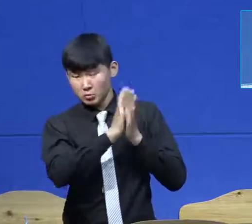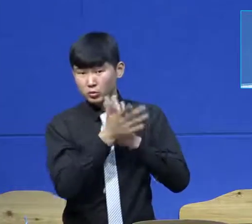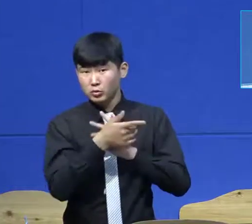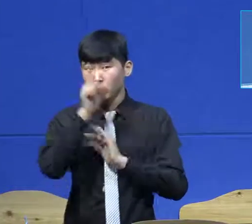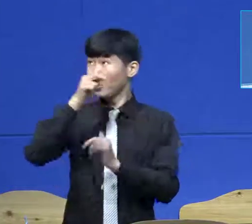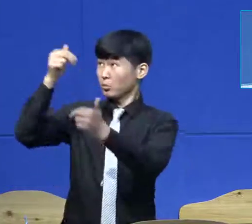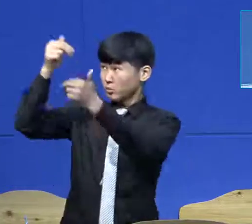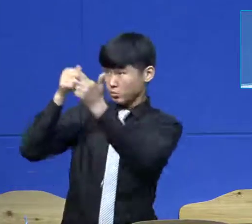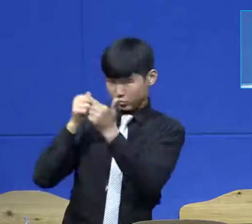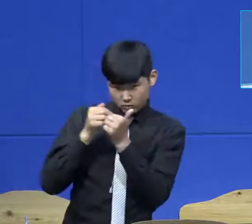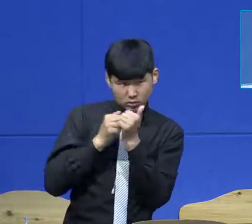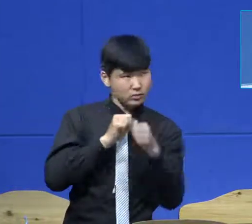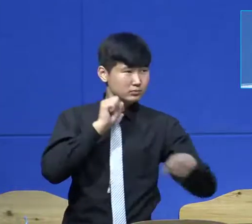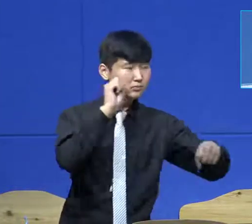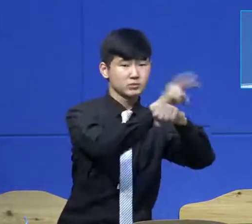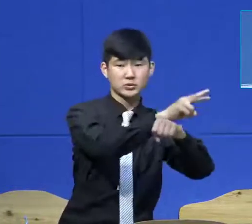Ялсан.